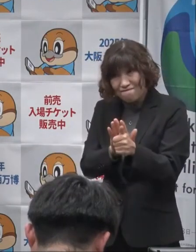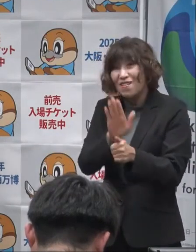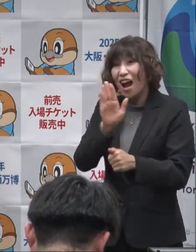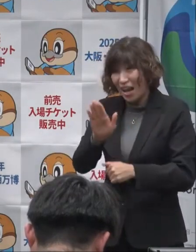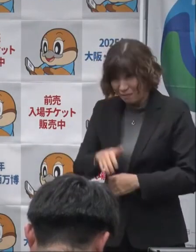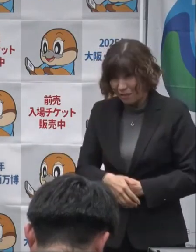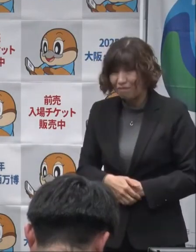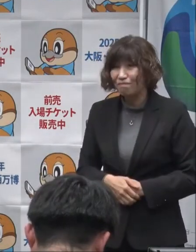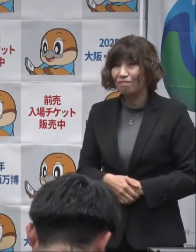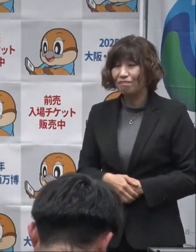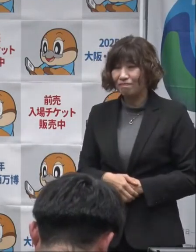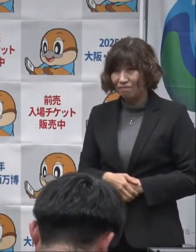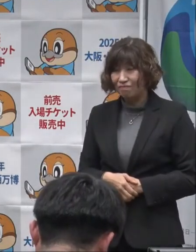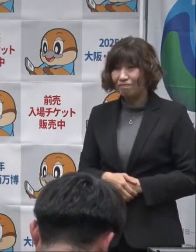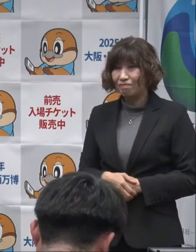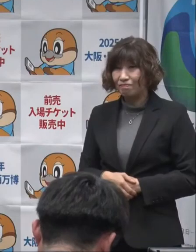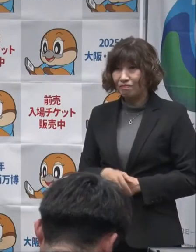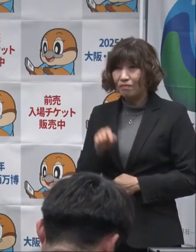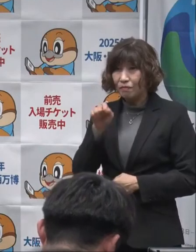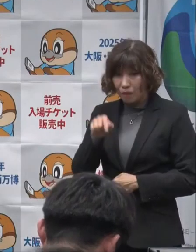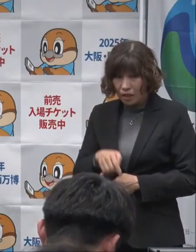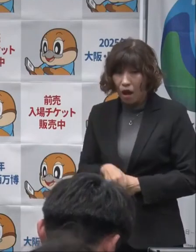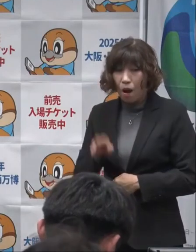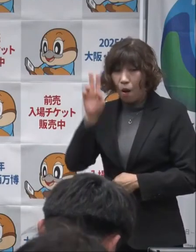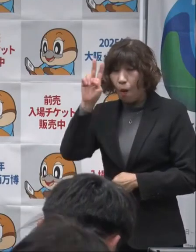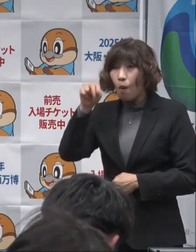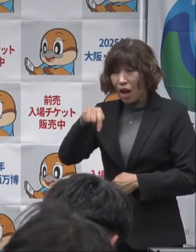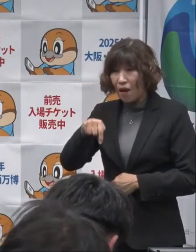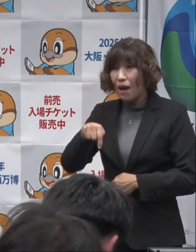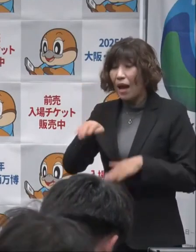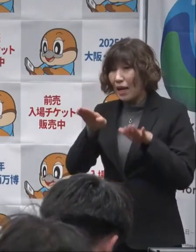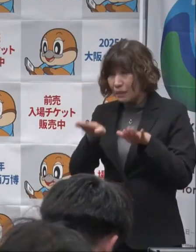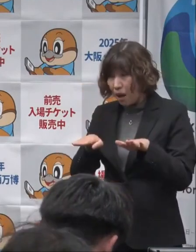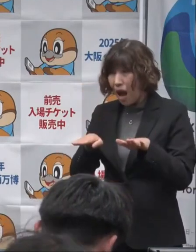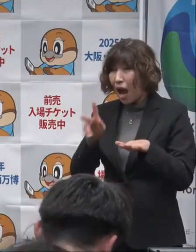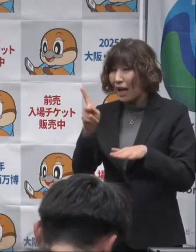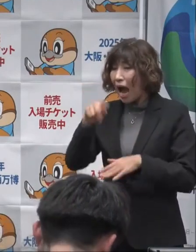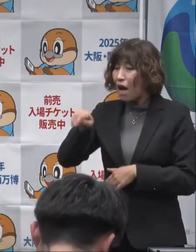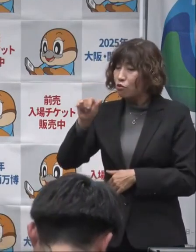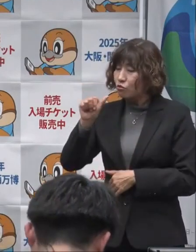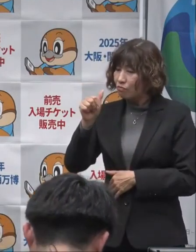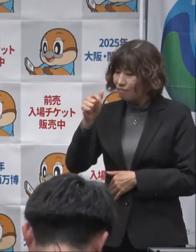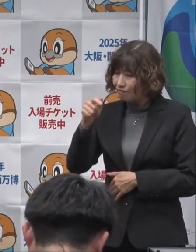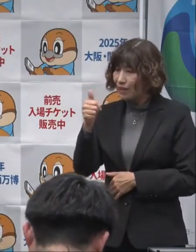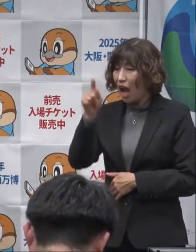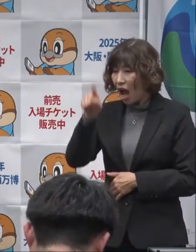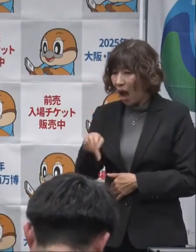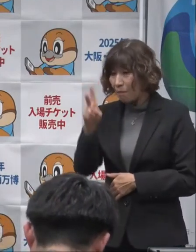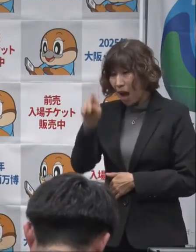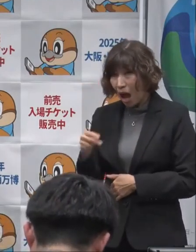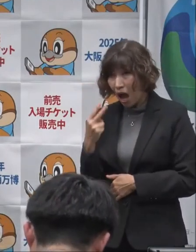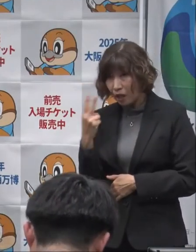。対抗支援として今大阪はカウンターパートである輪島市の